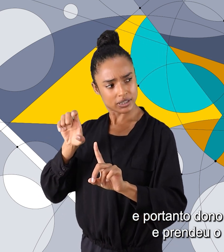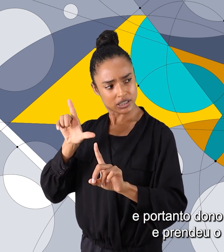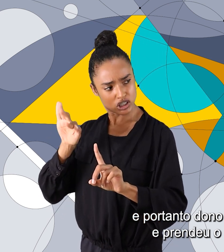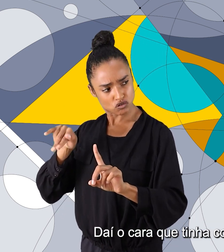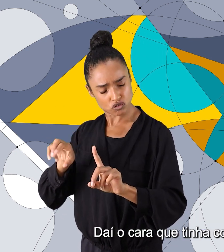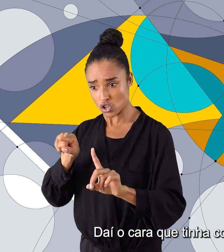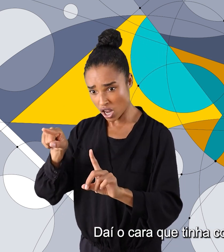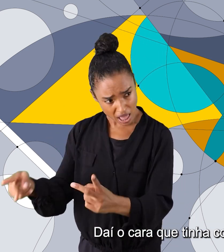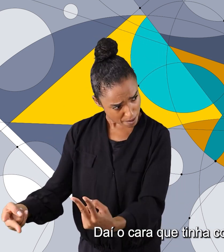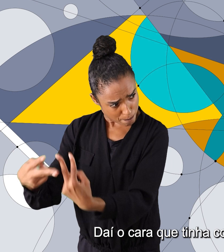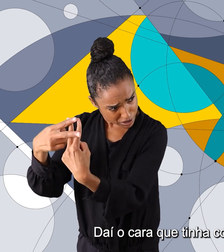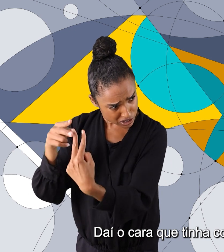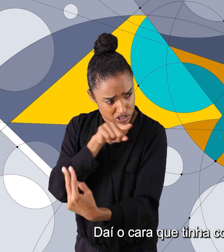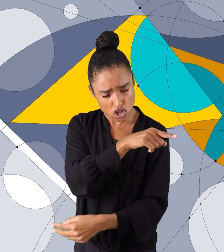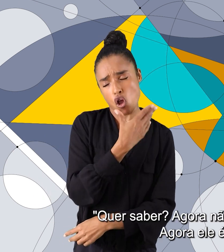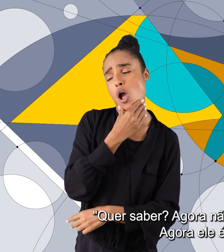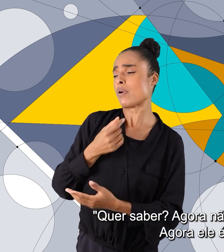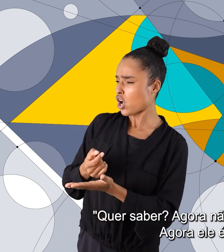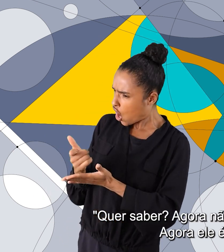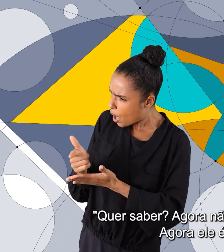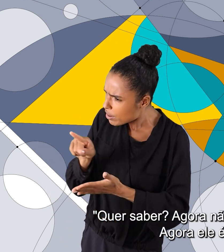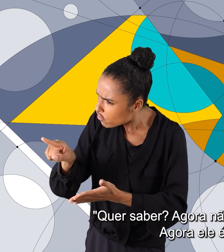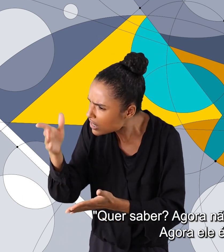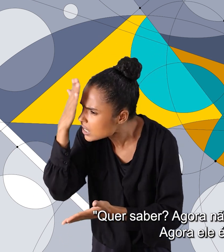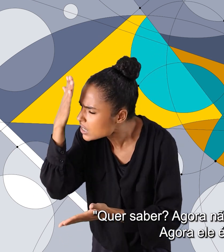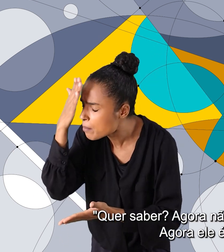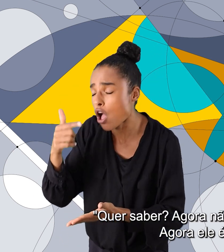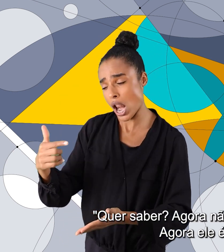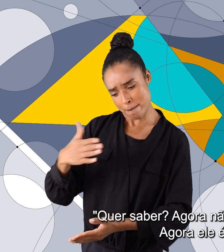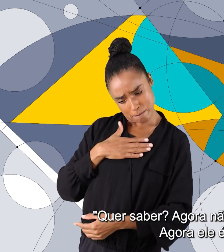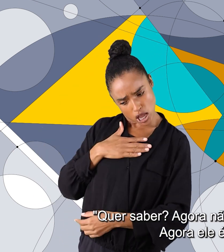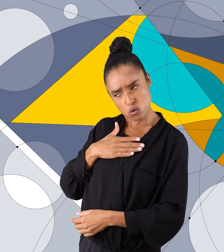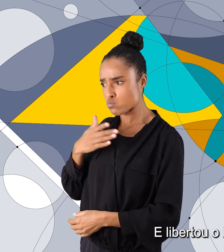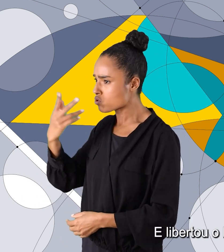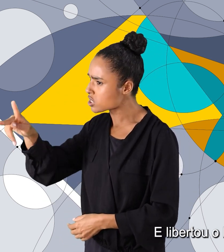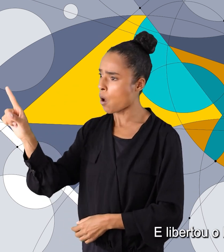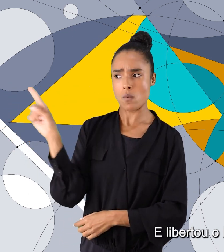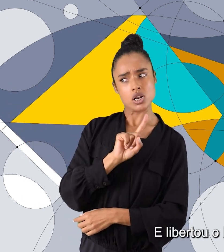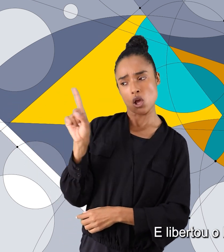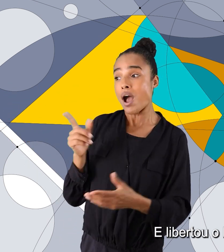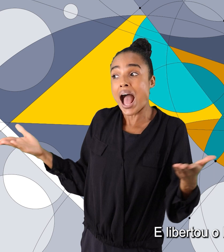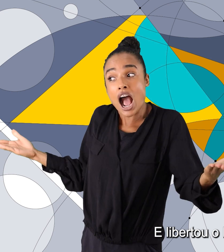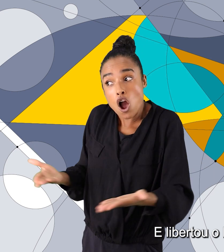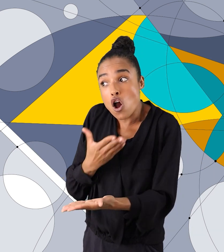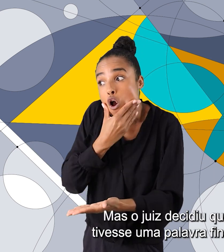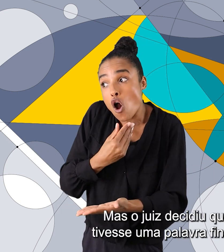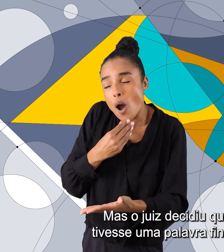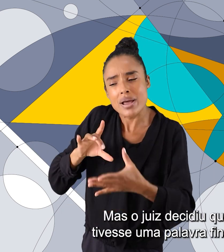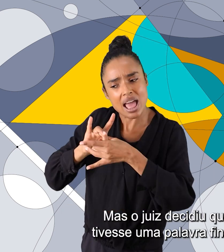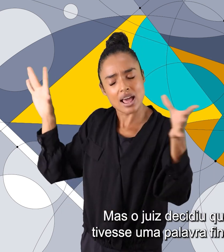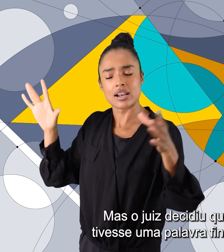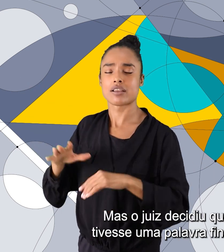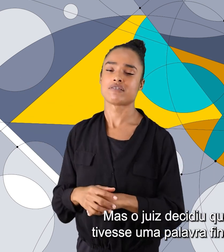Delfino. Daí o cara que tinha comprado ele falou: quer saber? Agora não é meu nem seu, agora ele é livre. E libertou o Delfino. Mas o